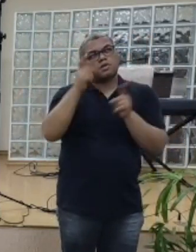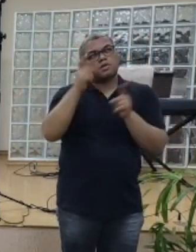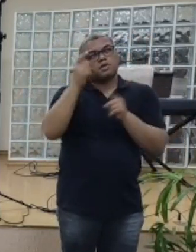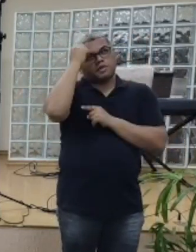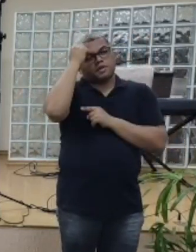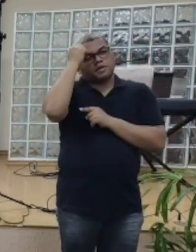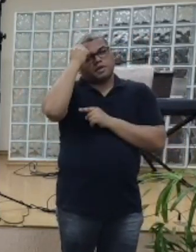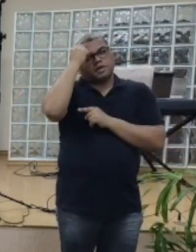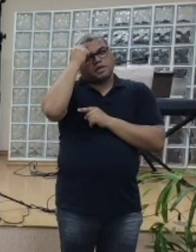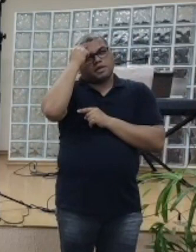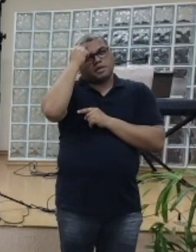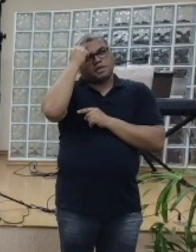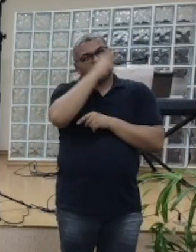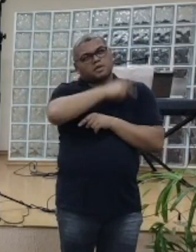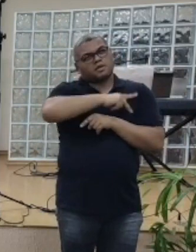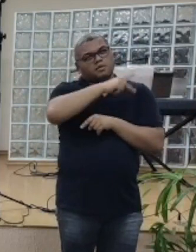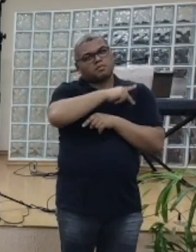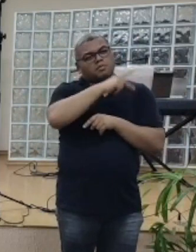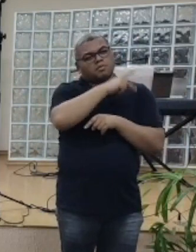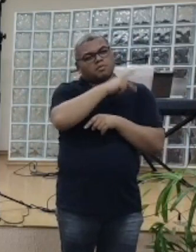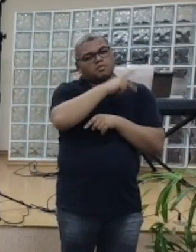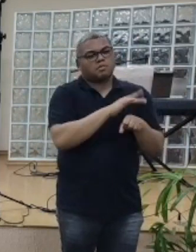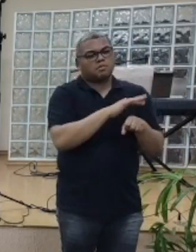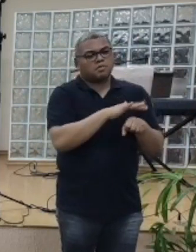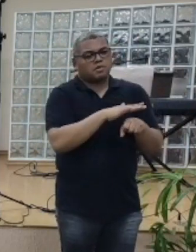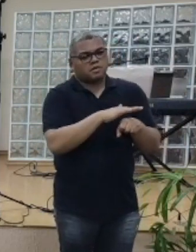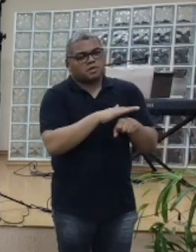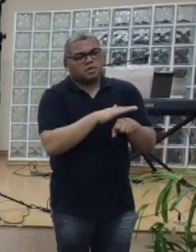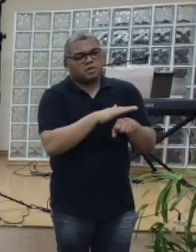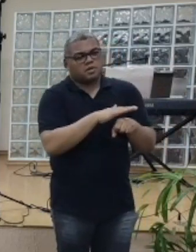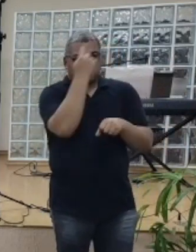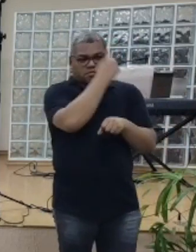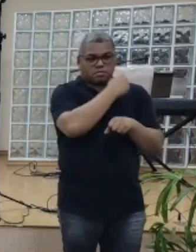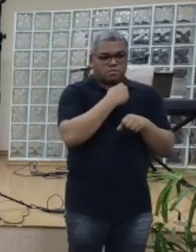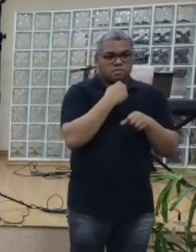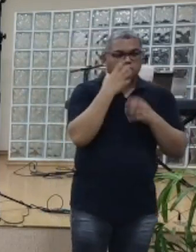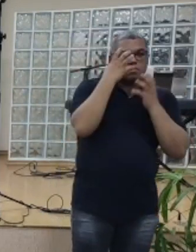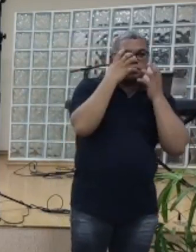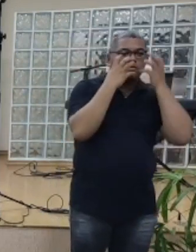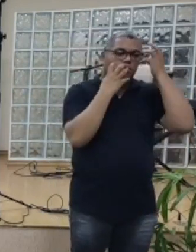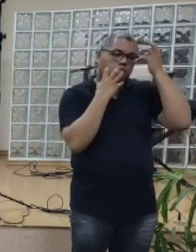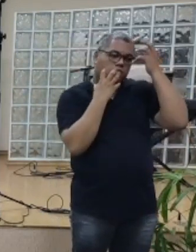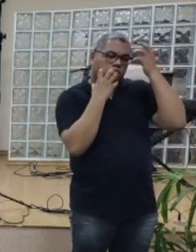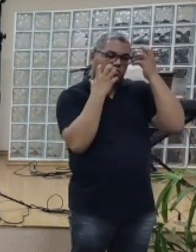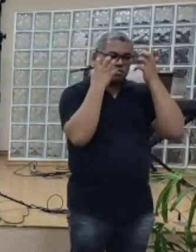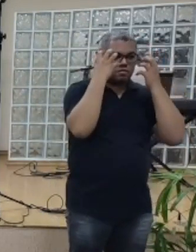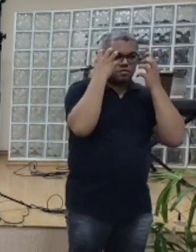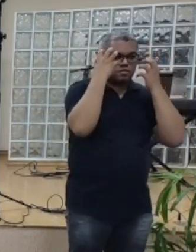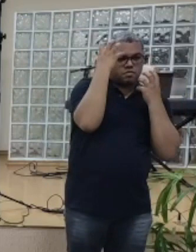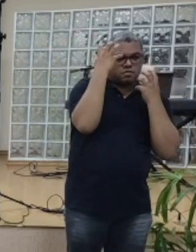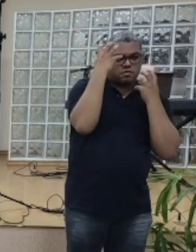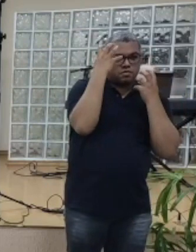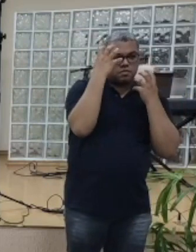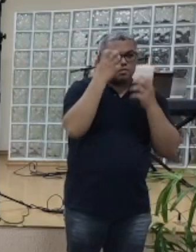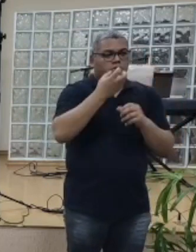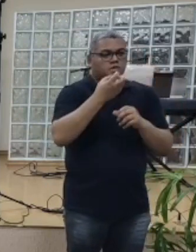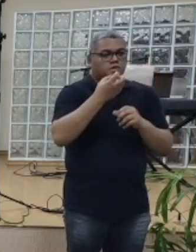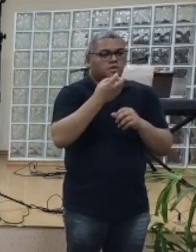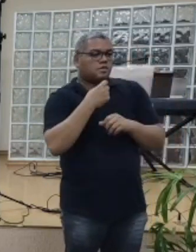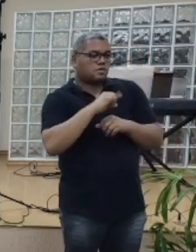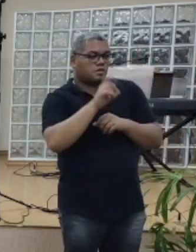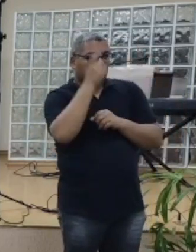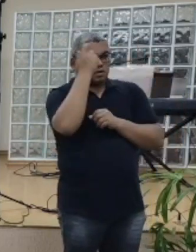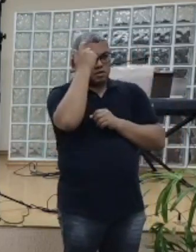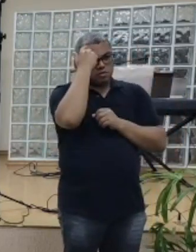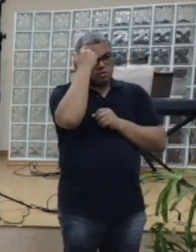estava com uma enfermidade que deformava sua feição. Então, se a gente pensar aí numa